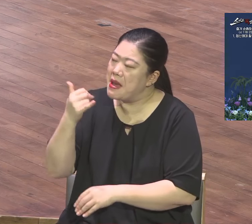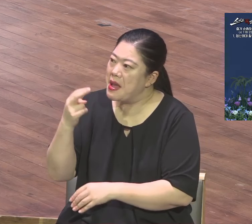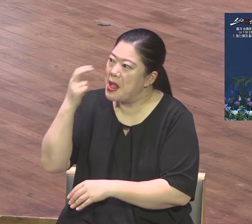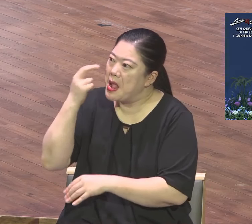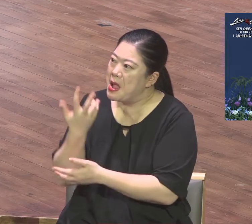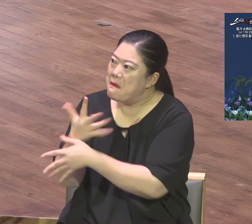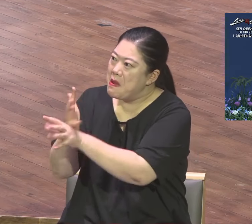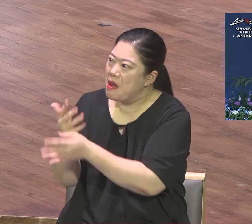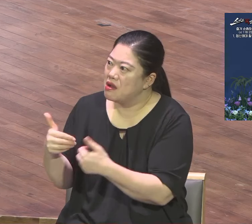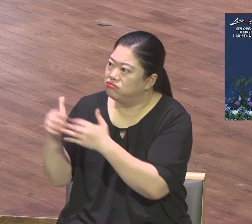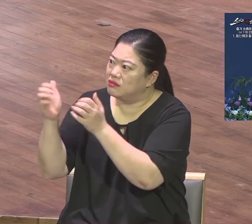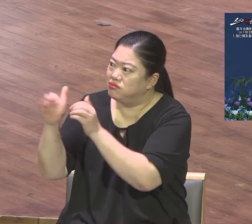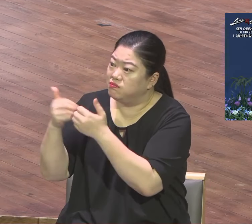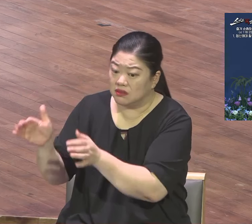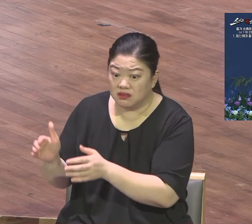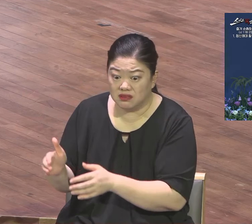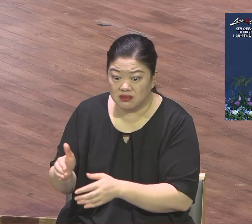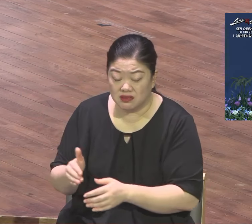또?